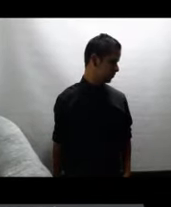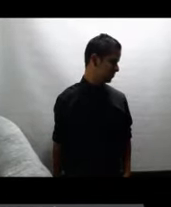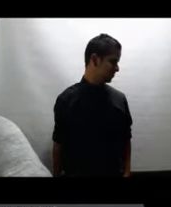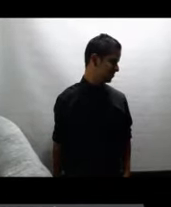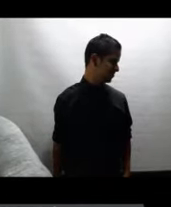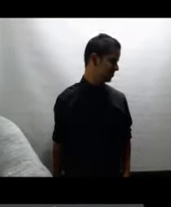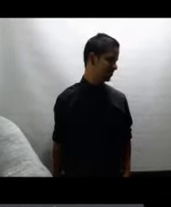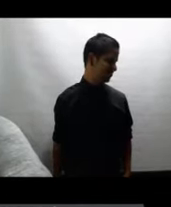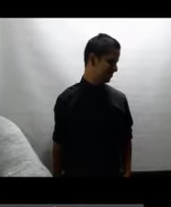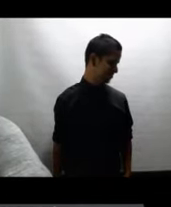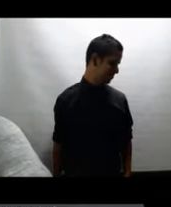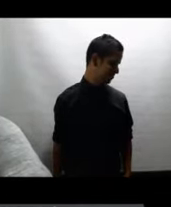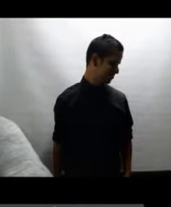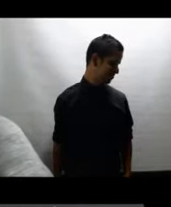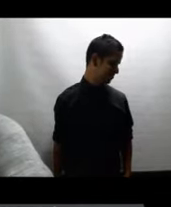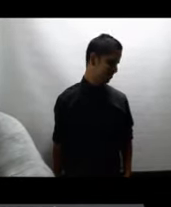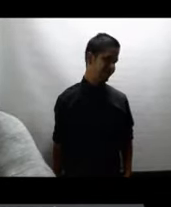WQBSRadio.com.